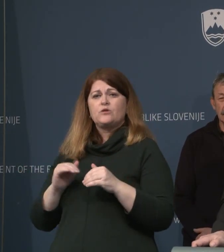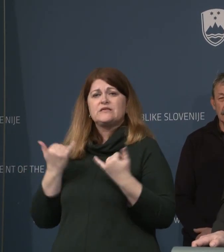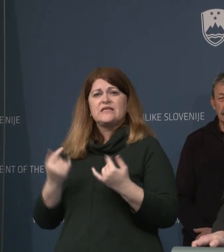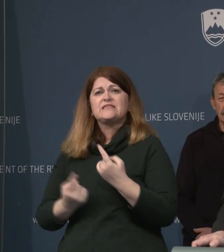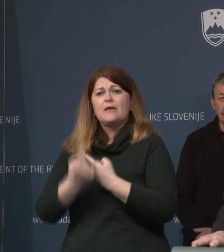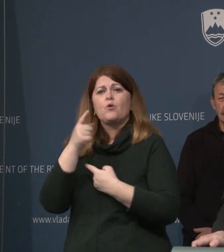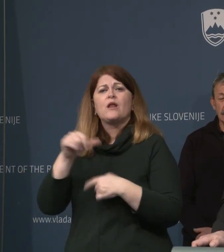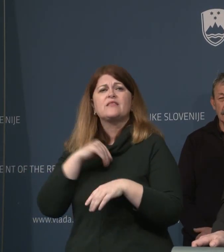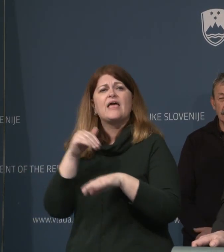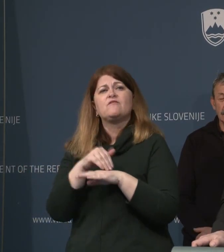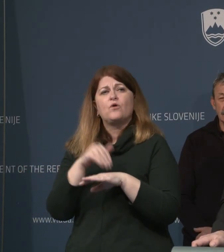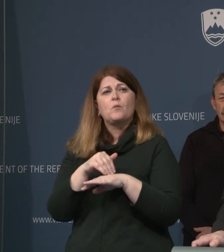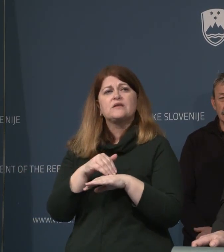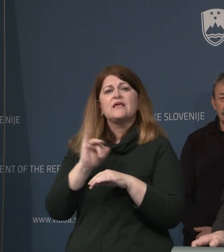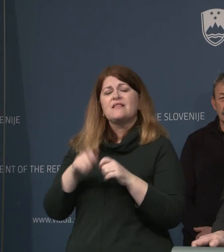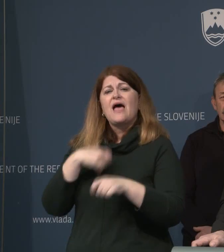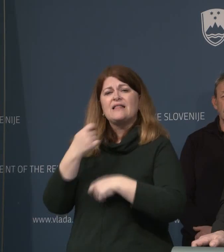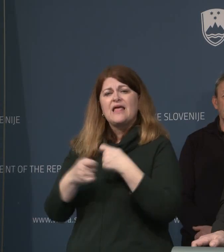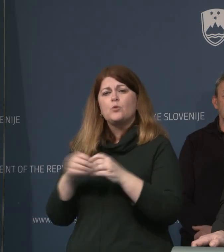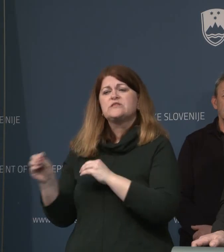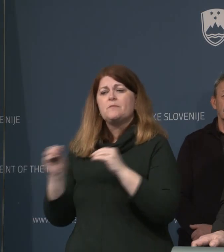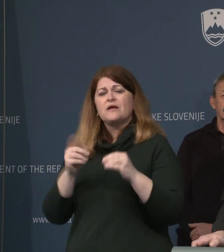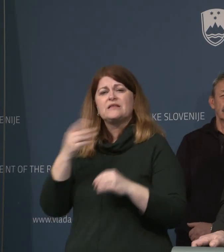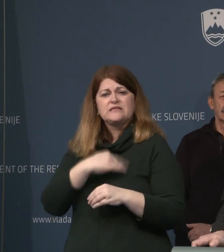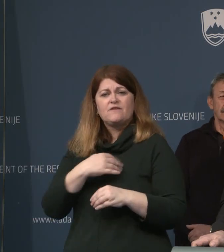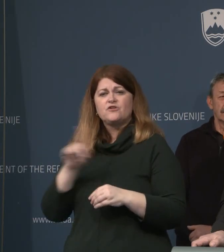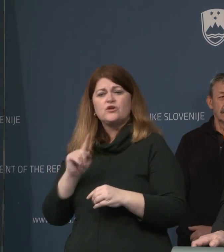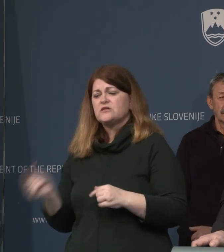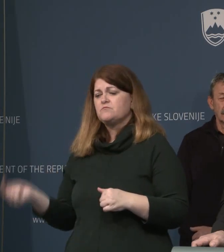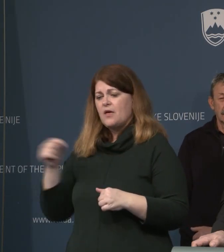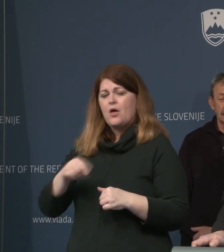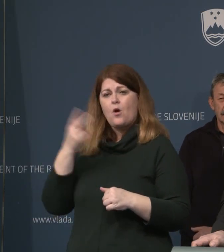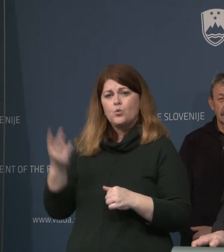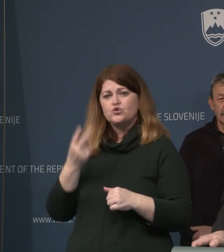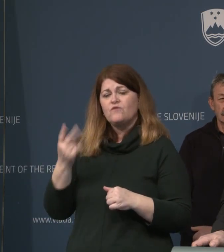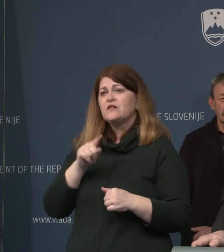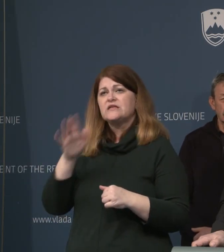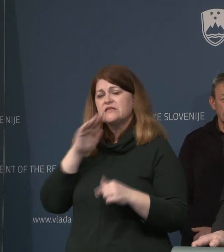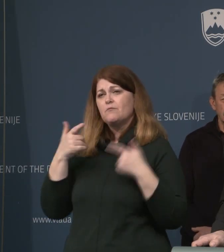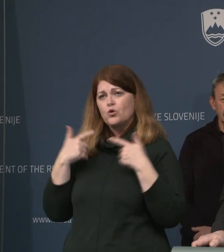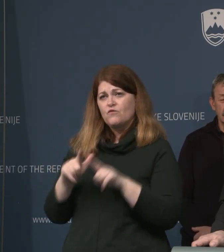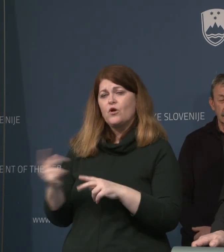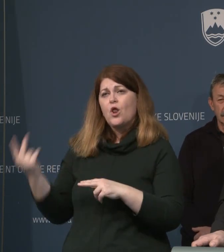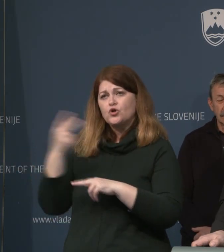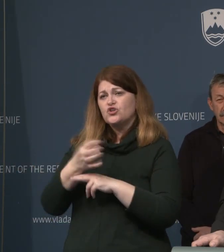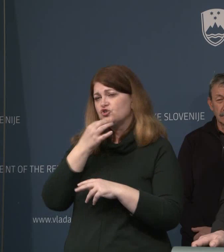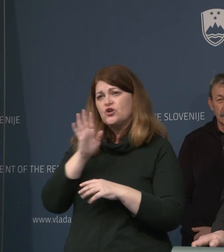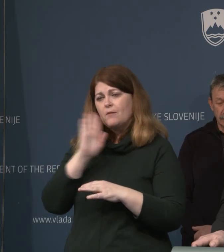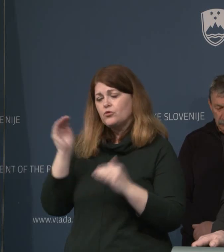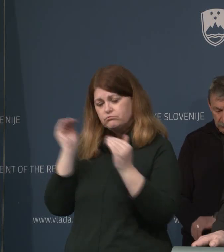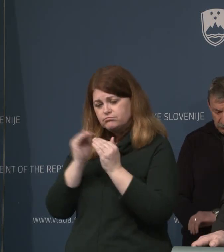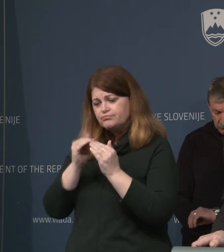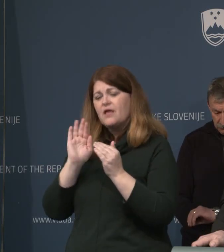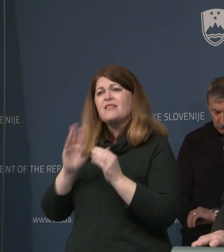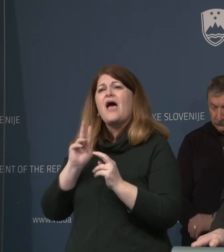se pojavlja ta informacija, da delavci, migranti z Hrvaške ne smejo v Slovenijo oziroma, da se jih ne bo spuščalo čez, če ne bodo pristali